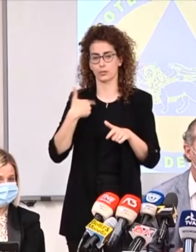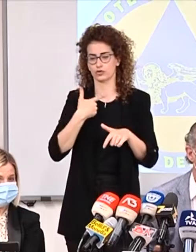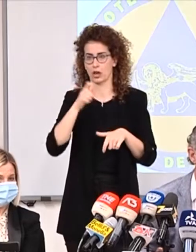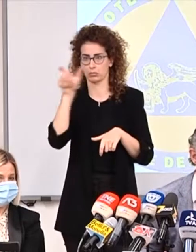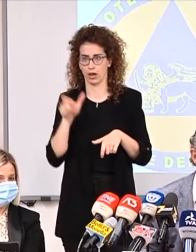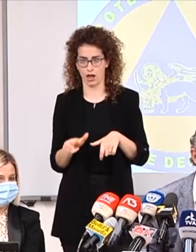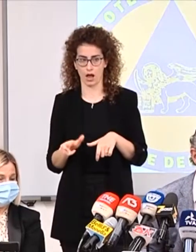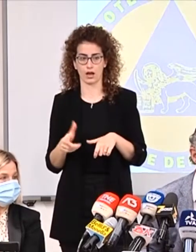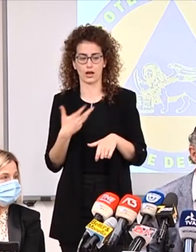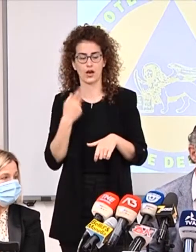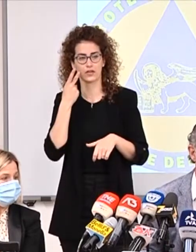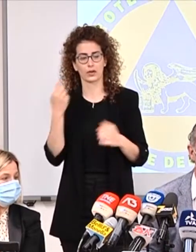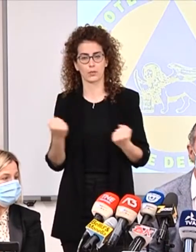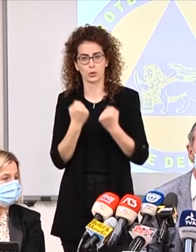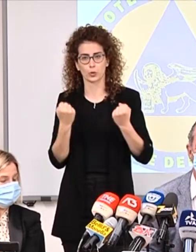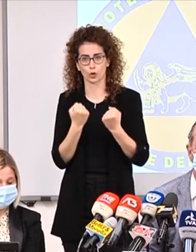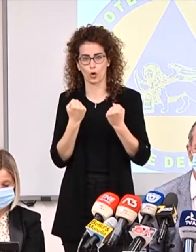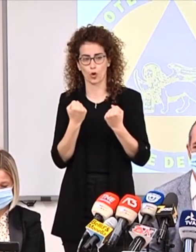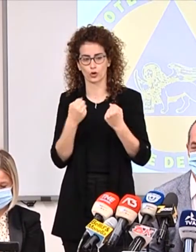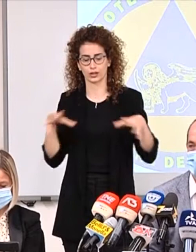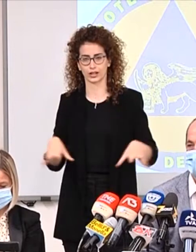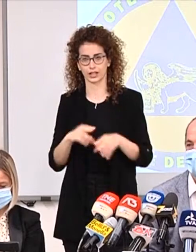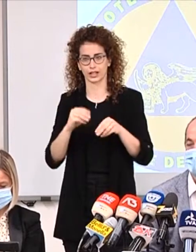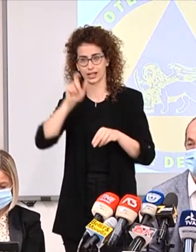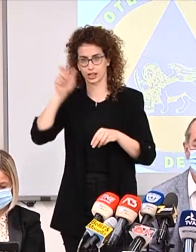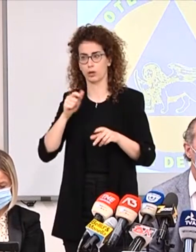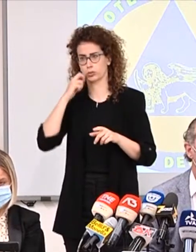partiti con la campagna di promozione anche in italia oltre che all'estero